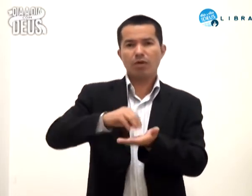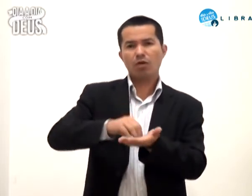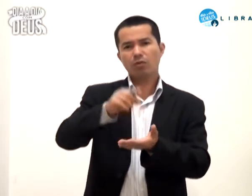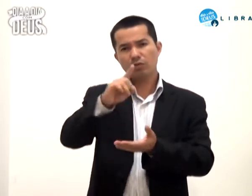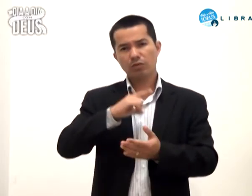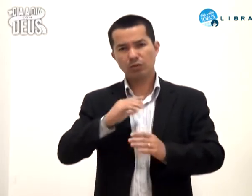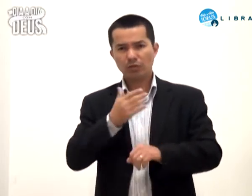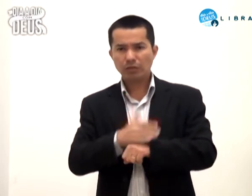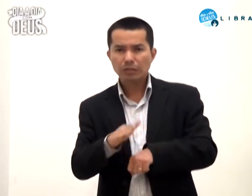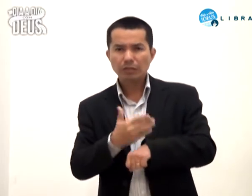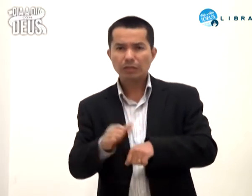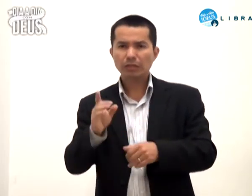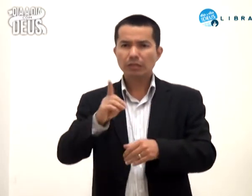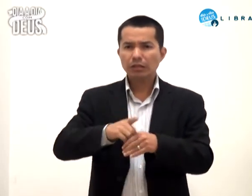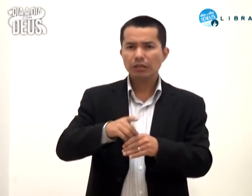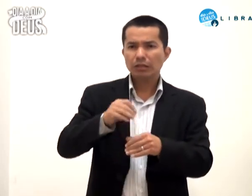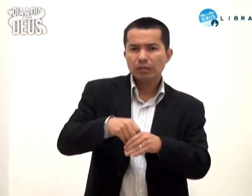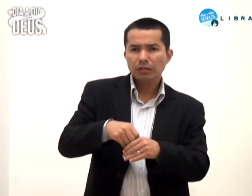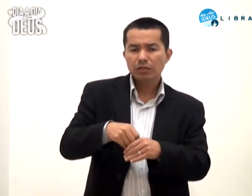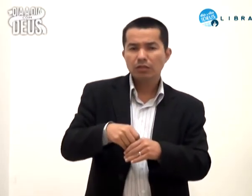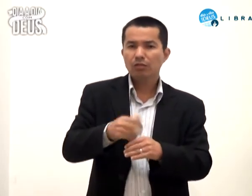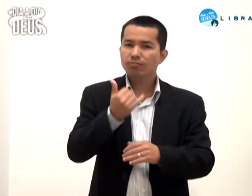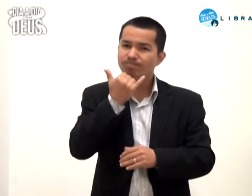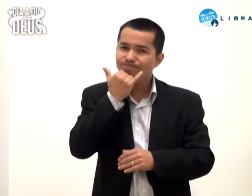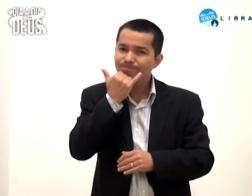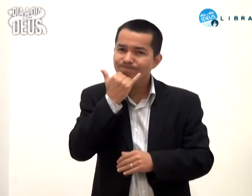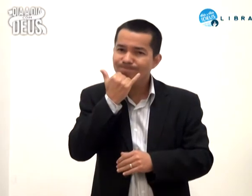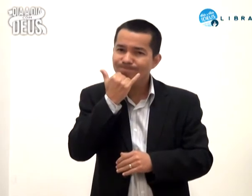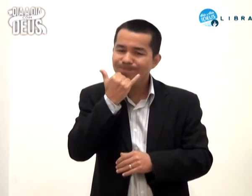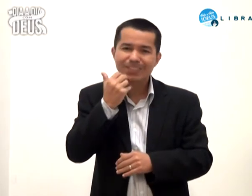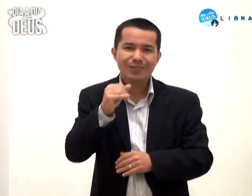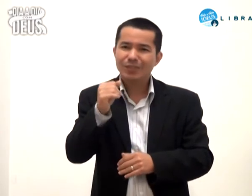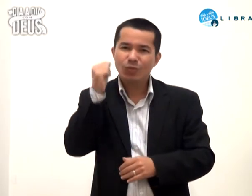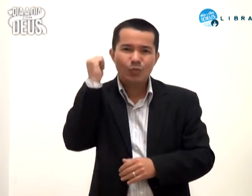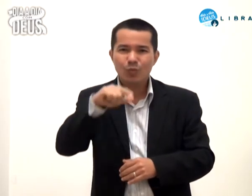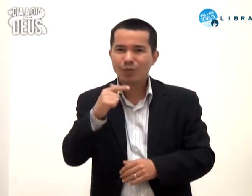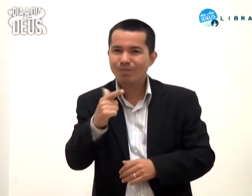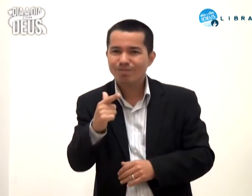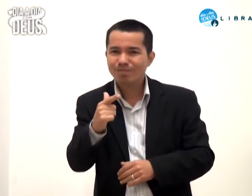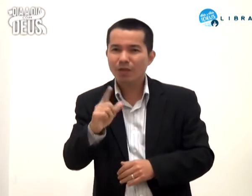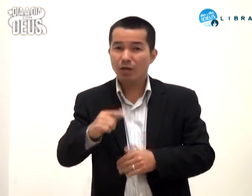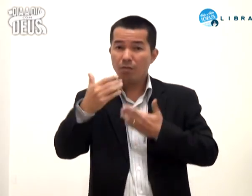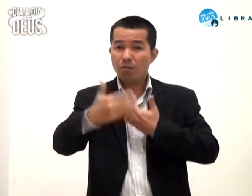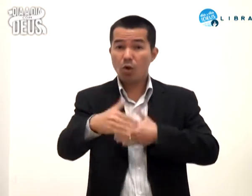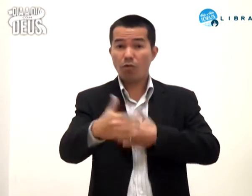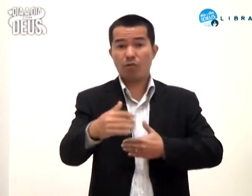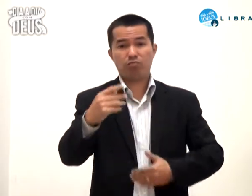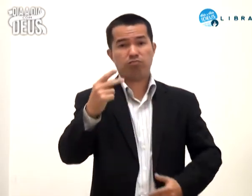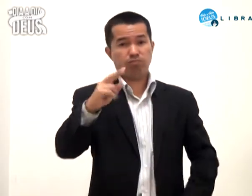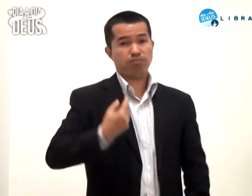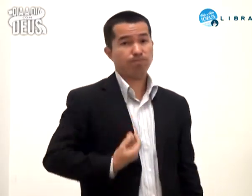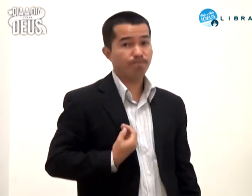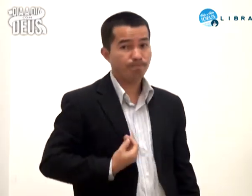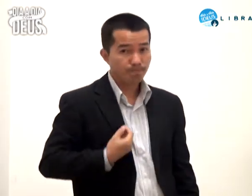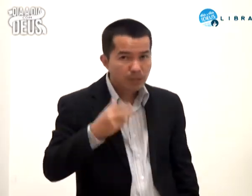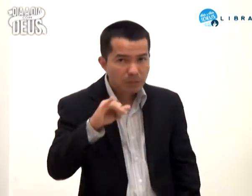não consegue viver isso, é porque alguma outra coisa tem no seu coração, e esse é um teste para